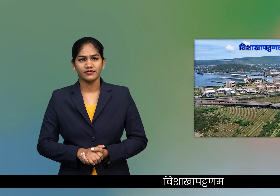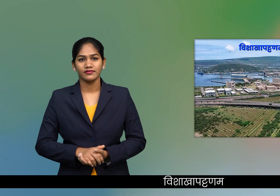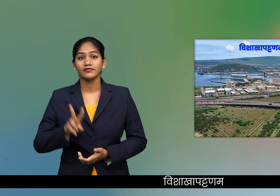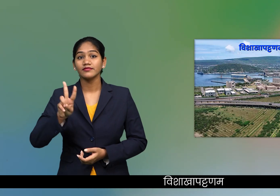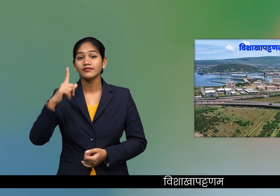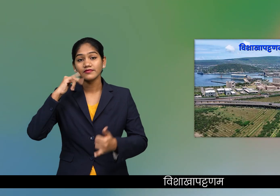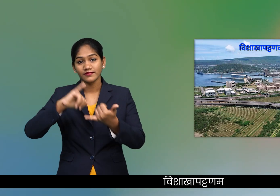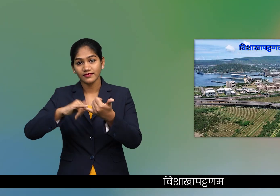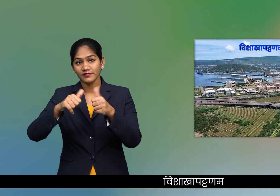विशाखापट्टणम